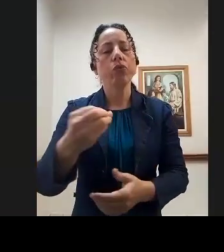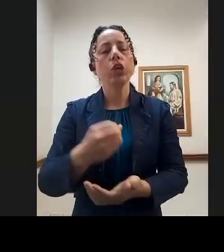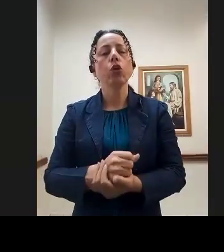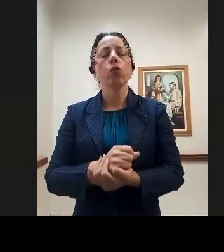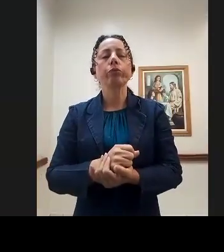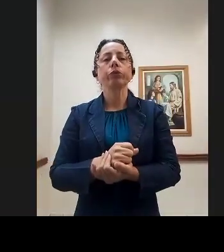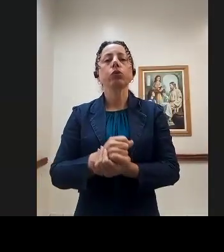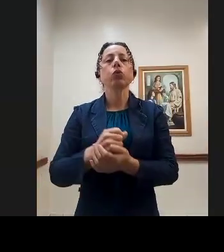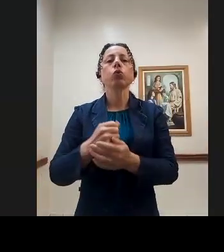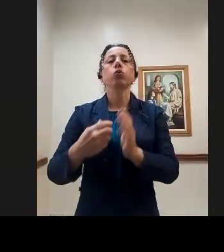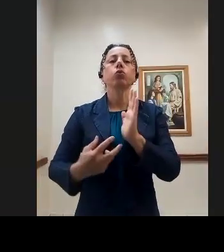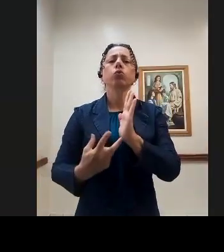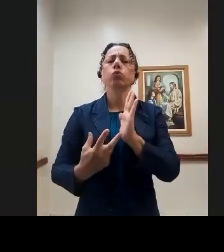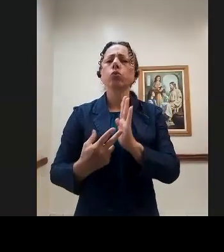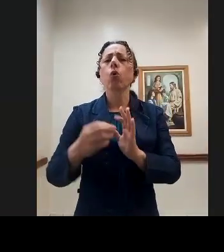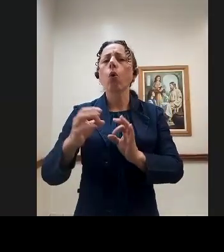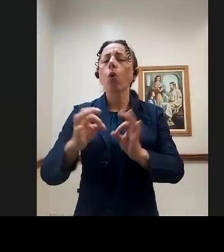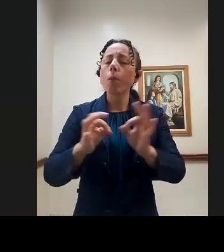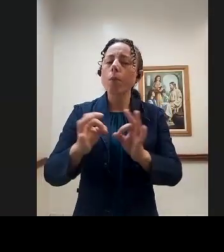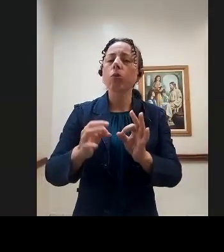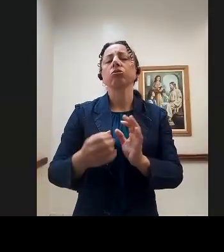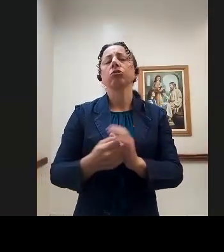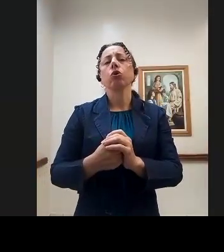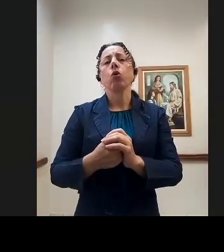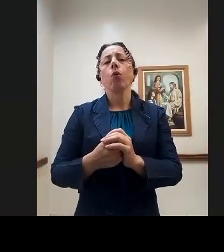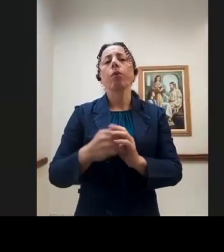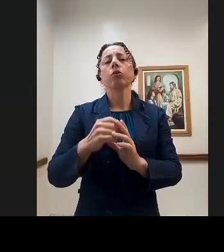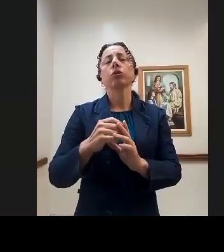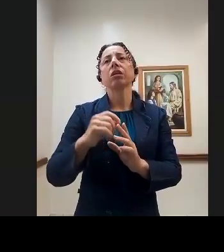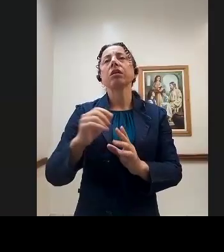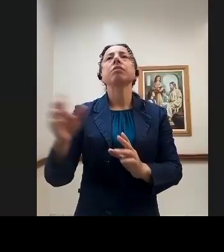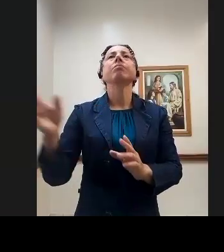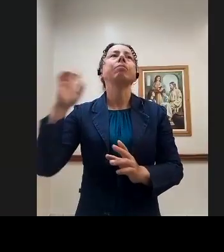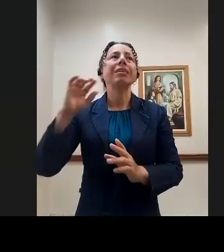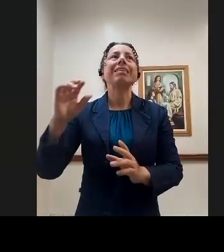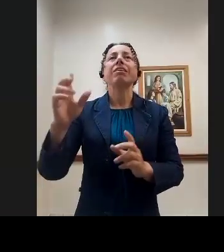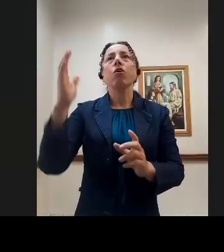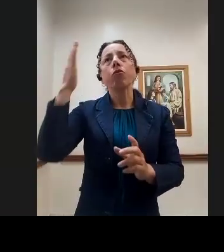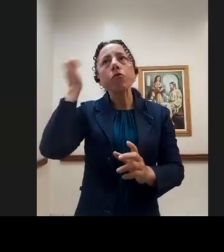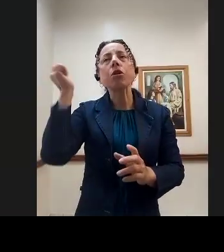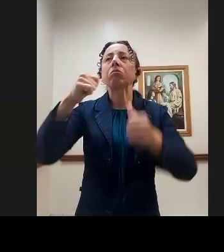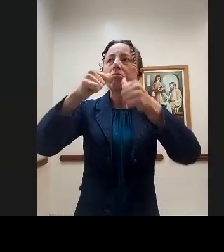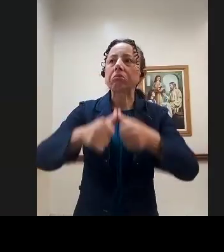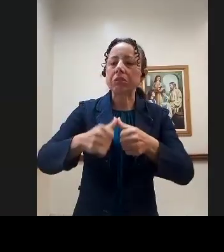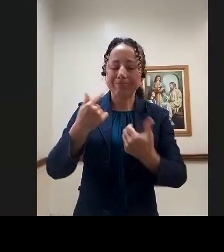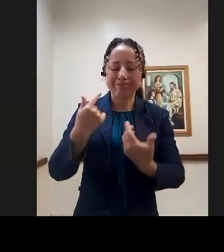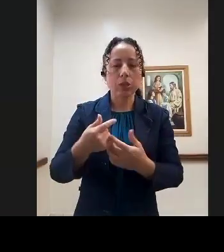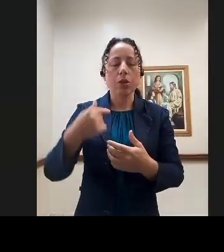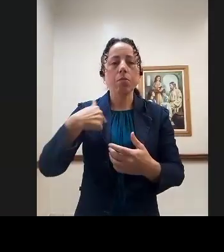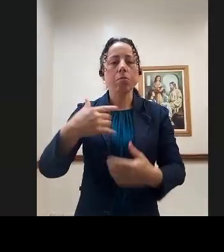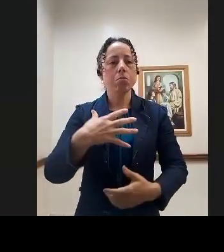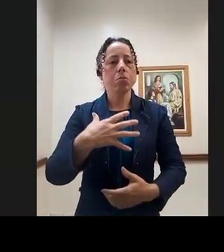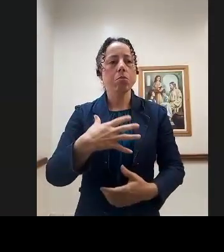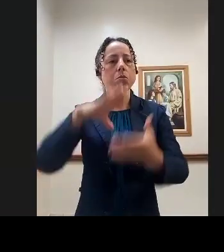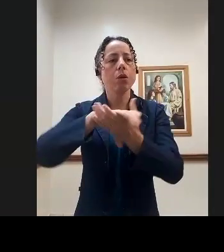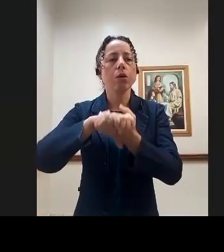que a Lília não engravidaria jamais, né? E eu lembro que nós conversamos a respeito disso